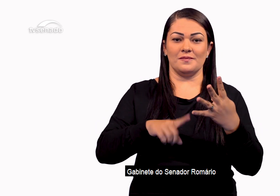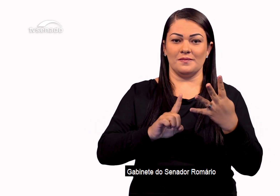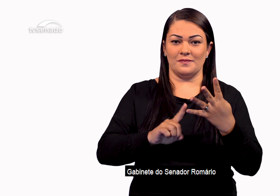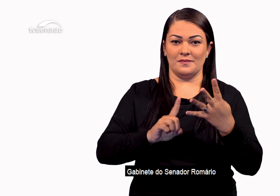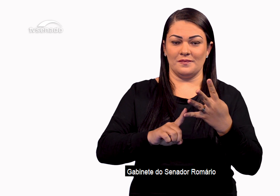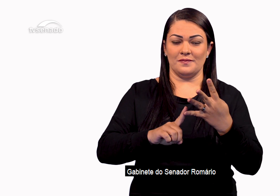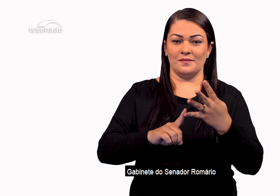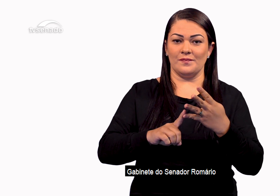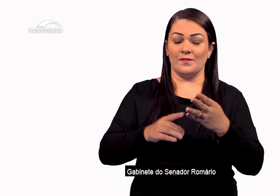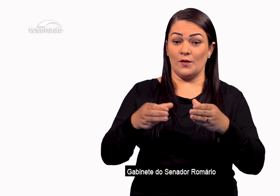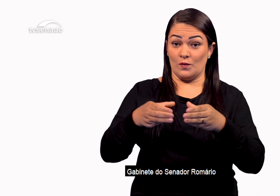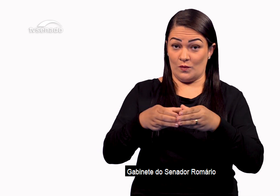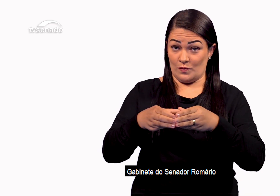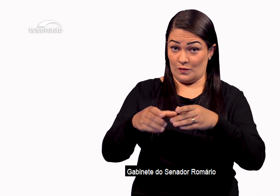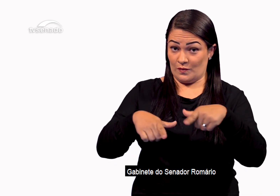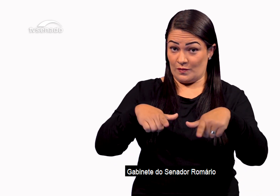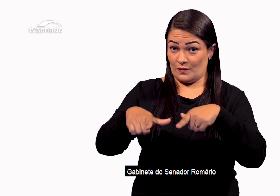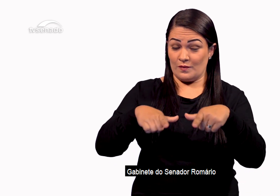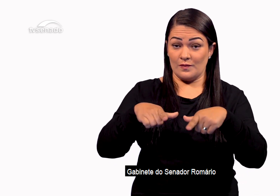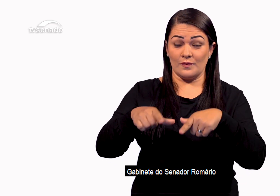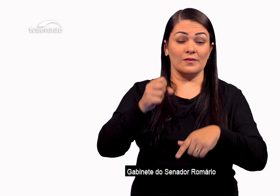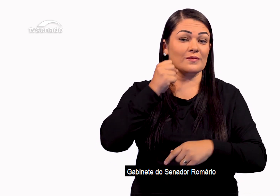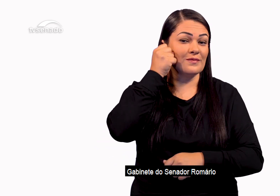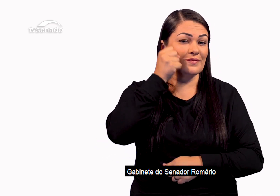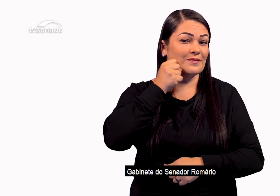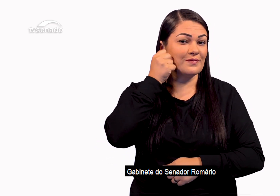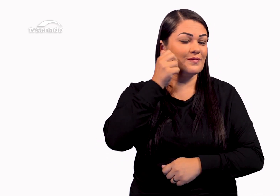Gabinete do Senador Romário